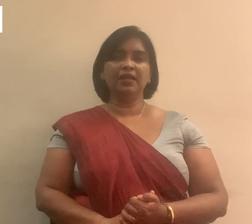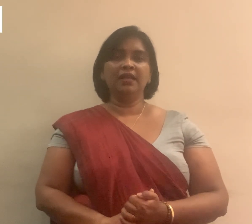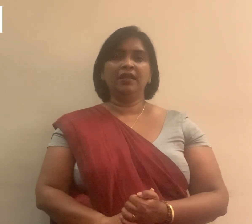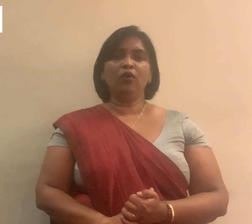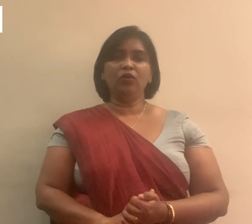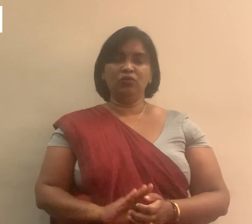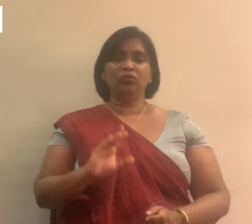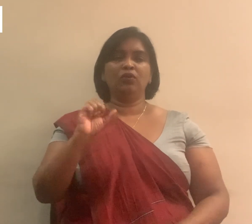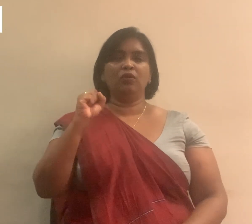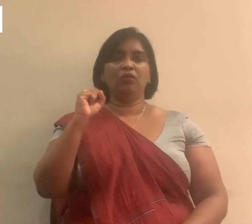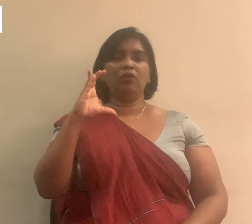ඕලු